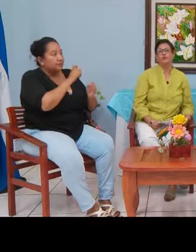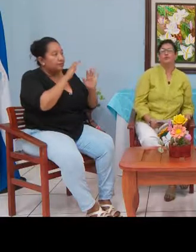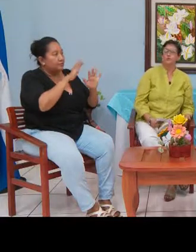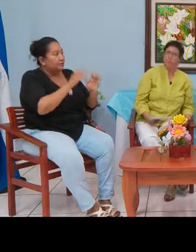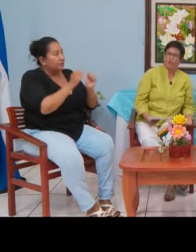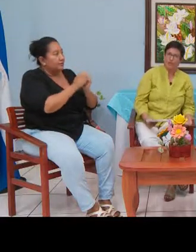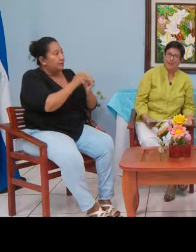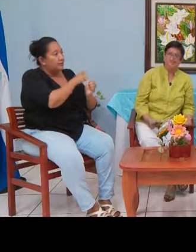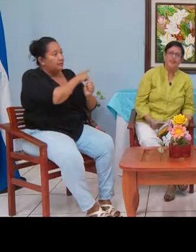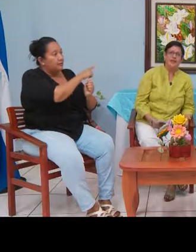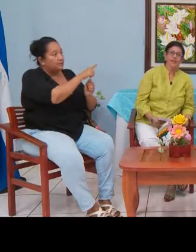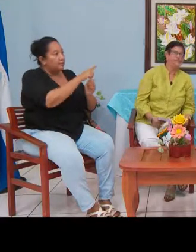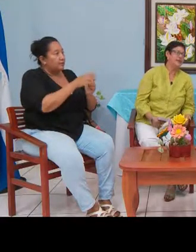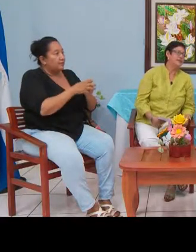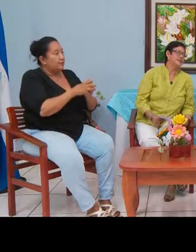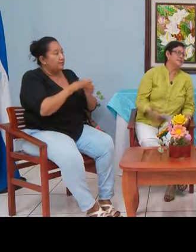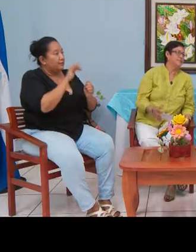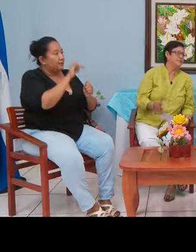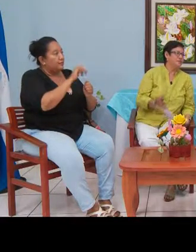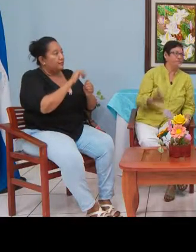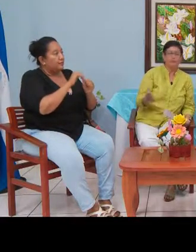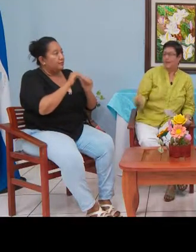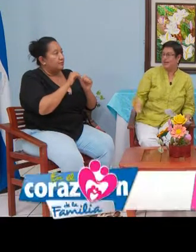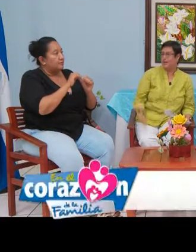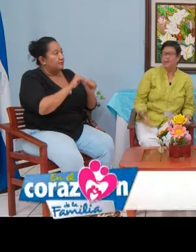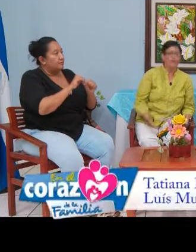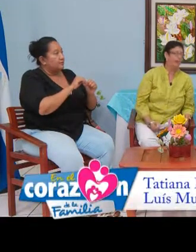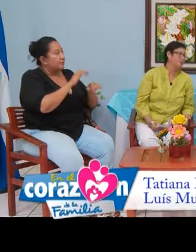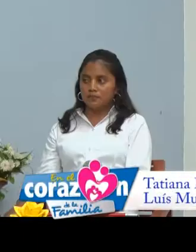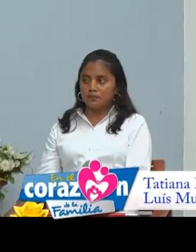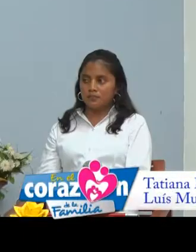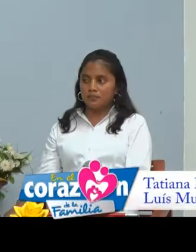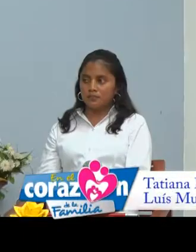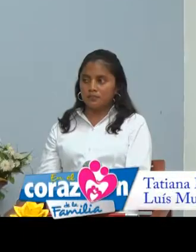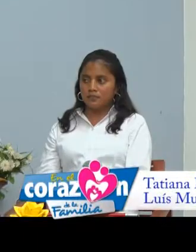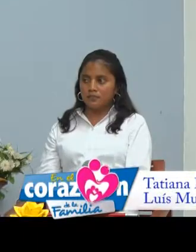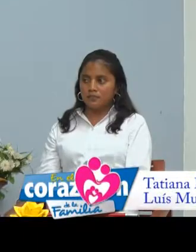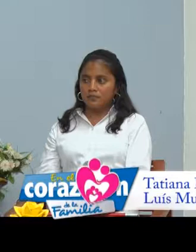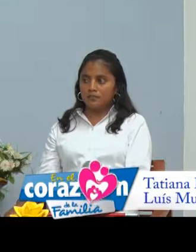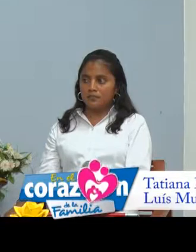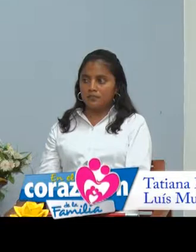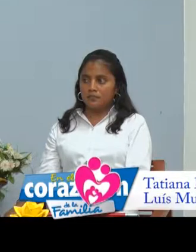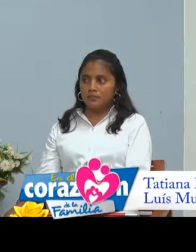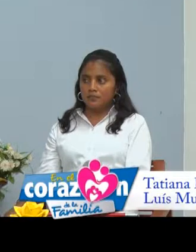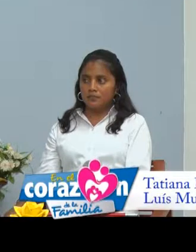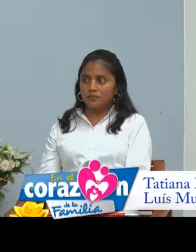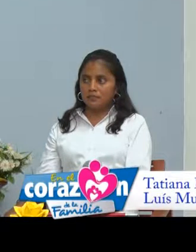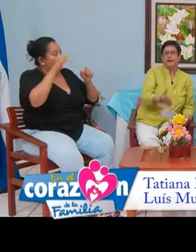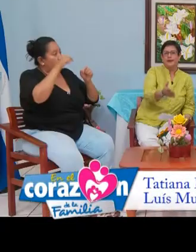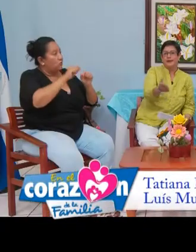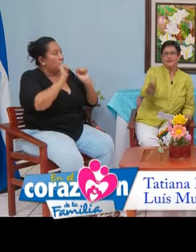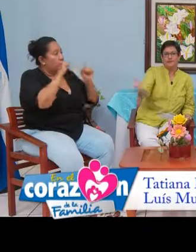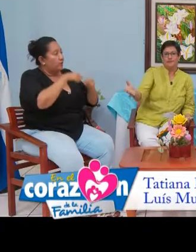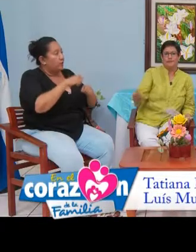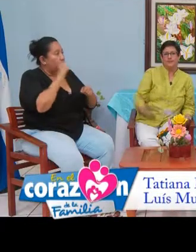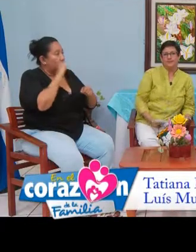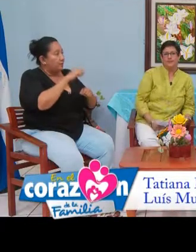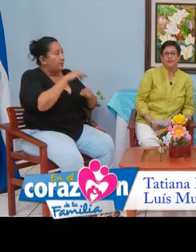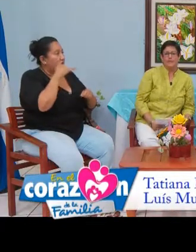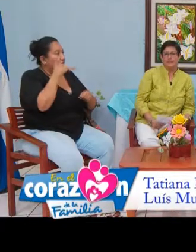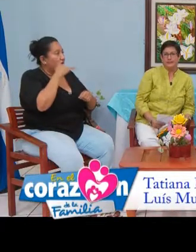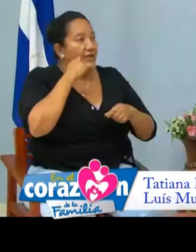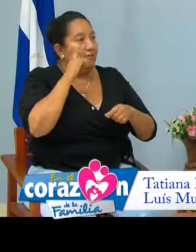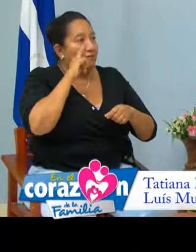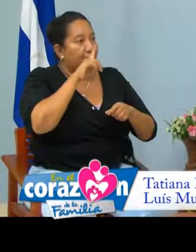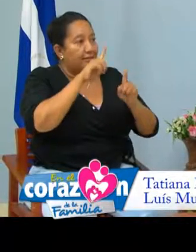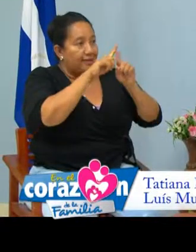estar con ustedes. Y si quieren ponerse en contacto con nuestros especialistas invitados de hoy, pueden ver el teléfono que